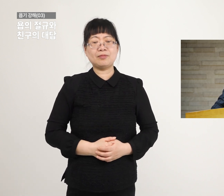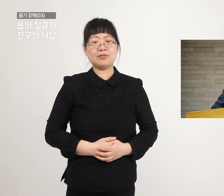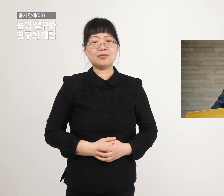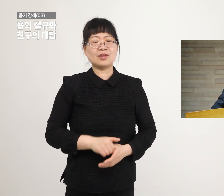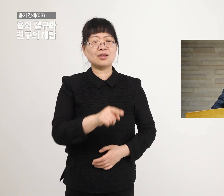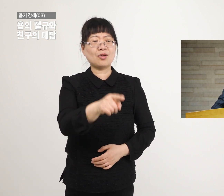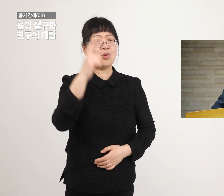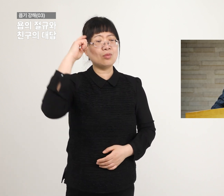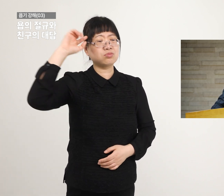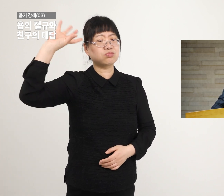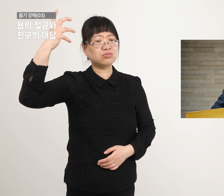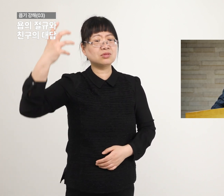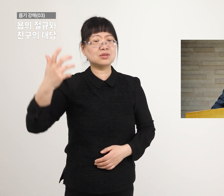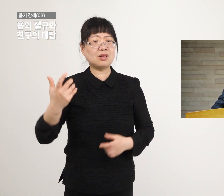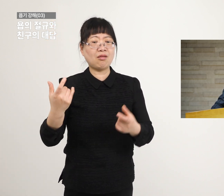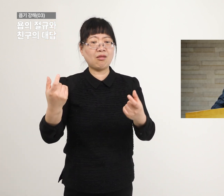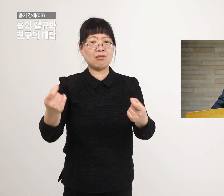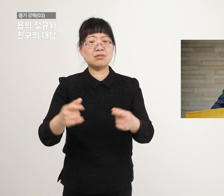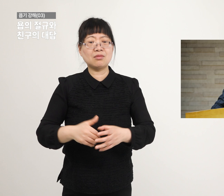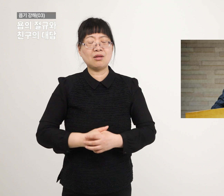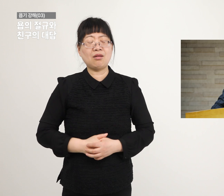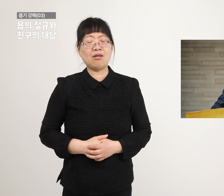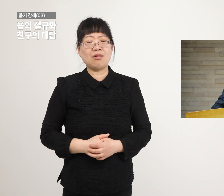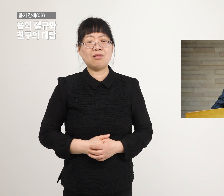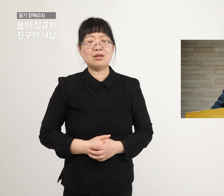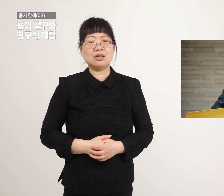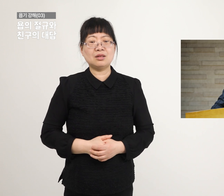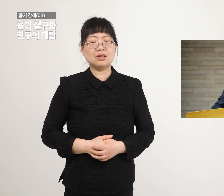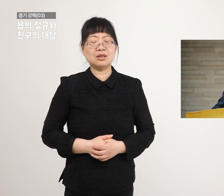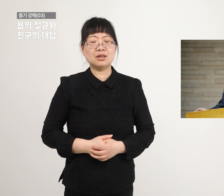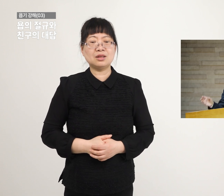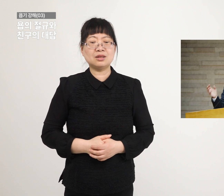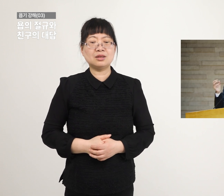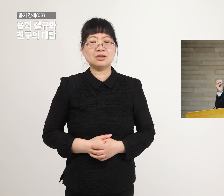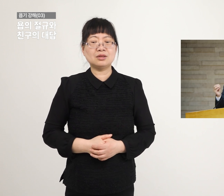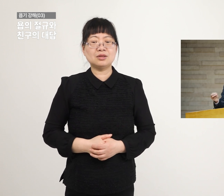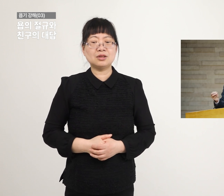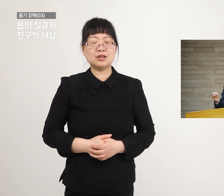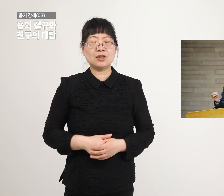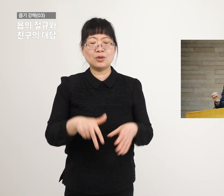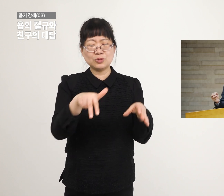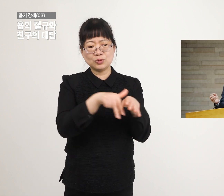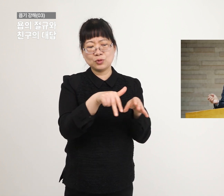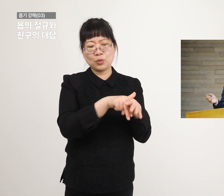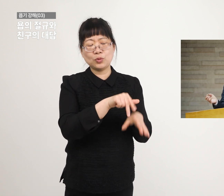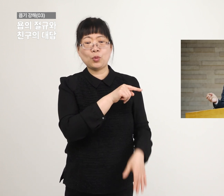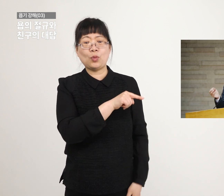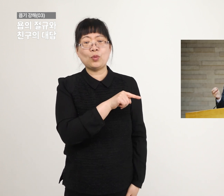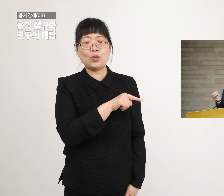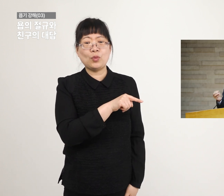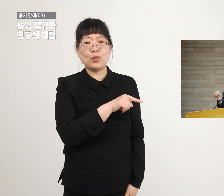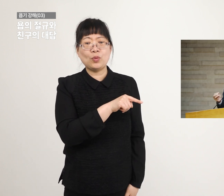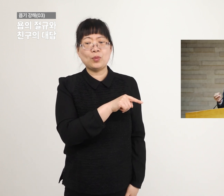이 미친 사람들이죠. 예? 그러니까 종교라는 것이